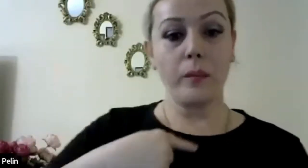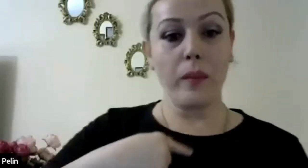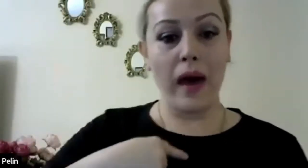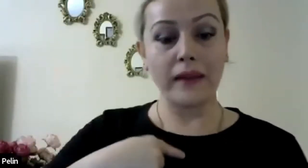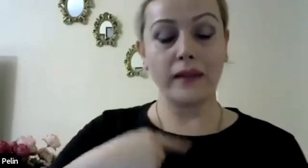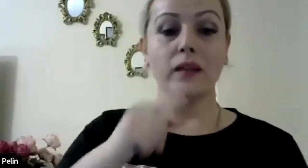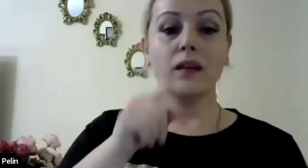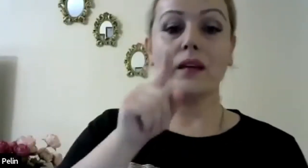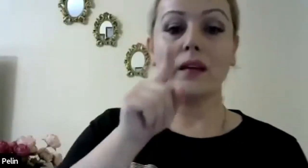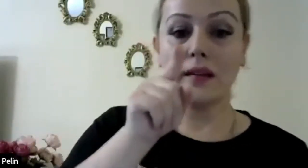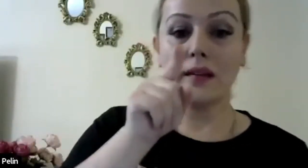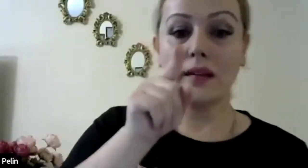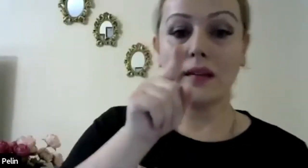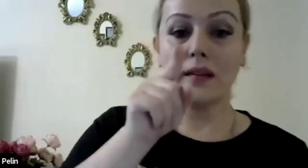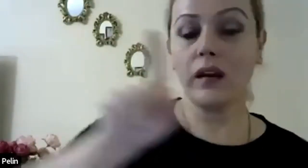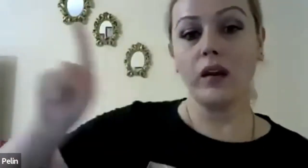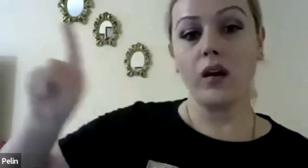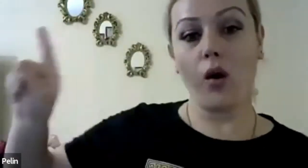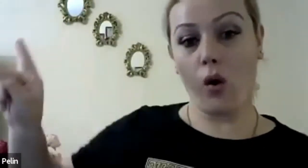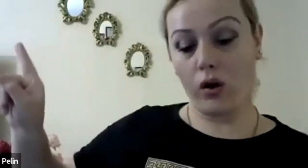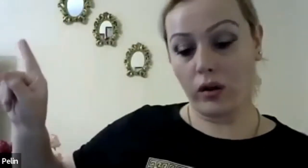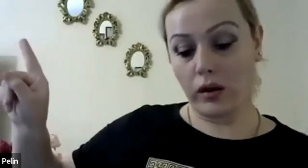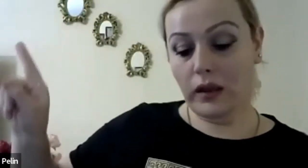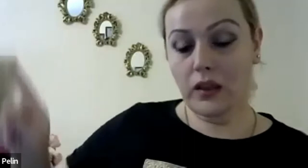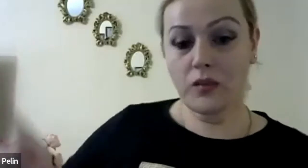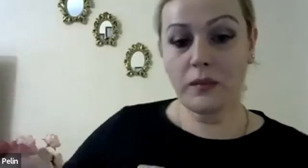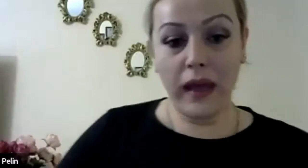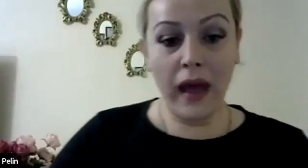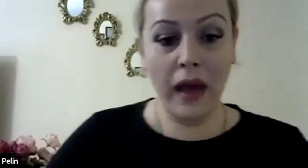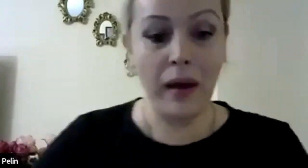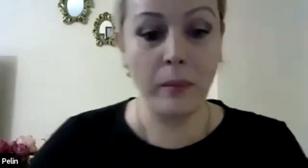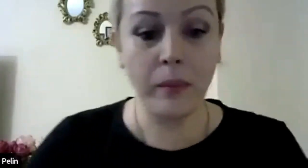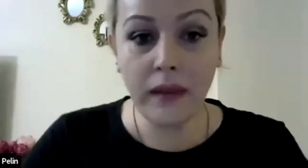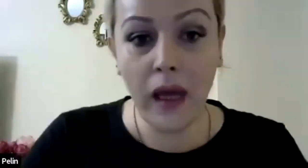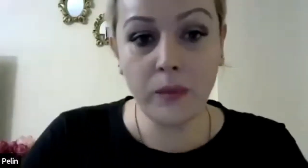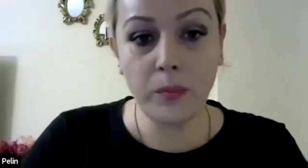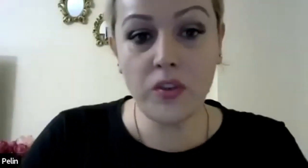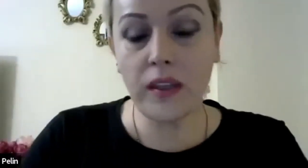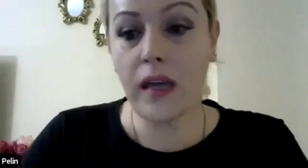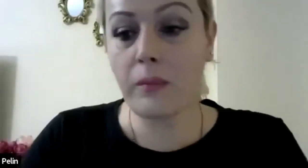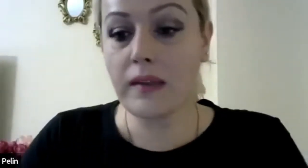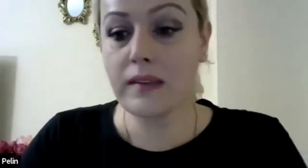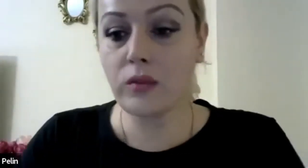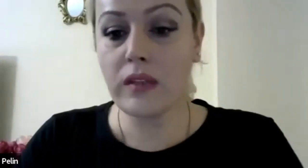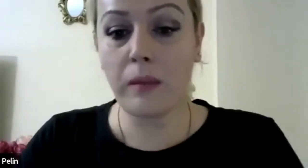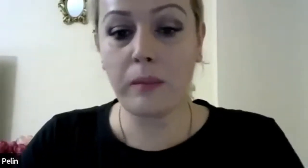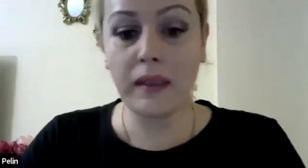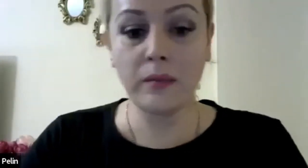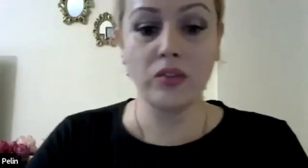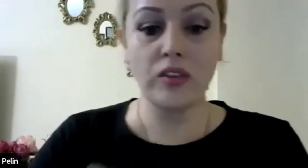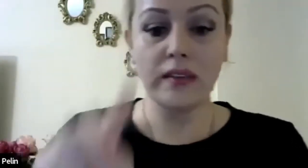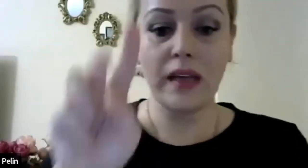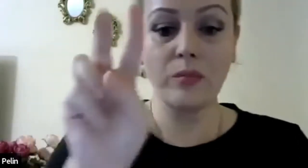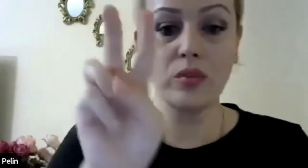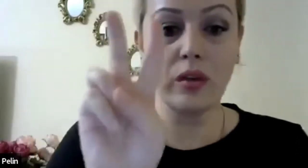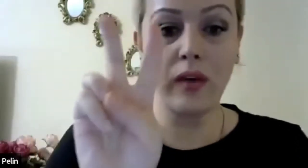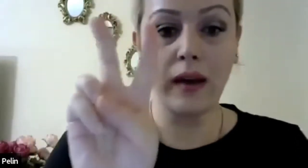Ben, sen, o. Şimdi eğer ben bana ait bir şeyden bahsediyorsam benim diyeceksen bu sefer